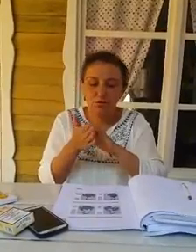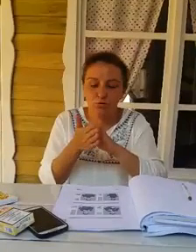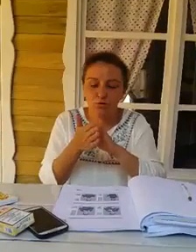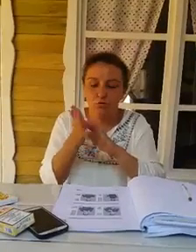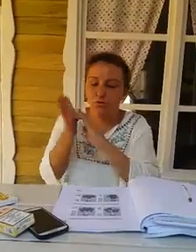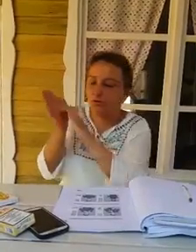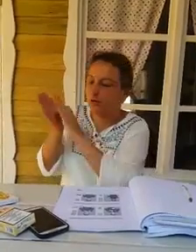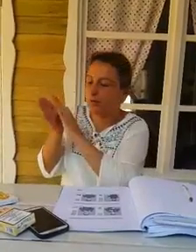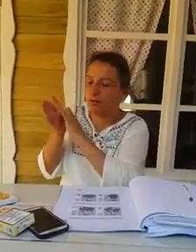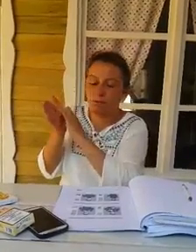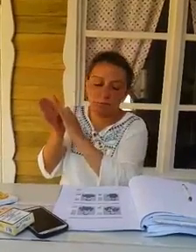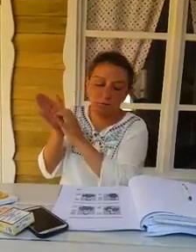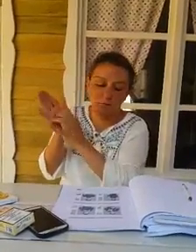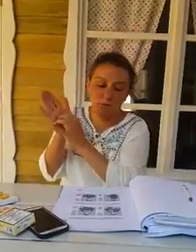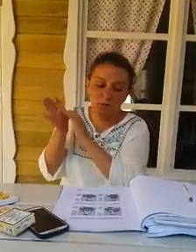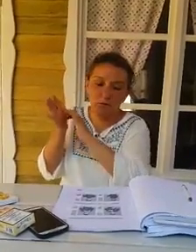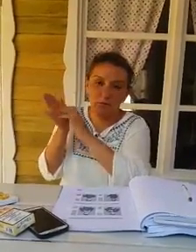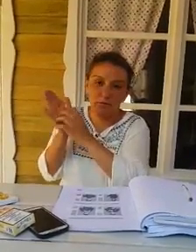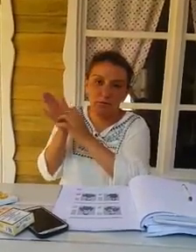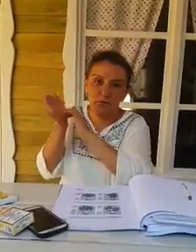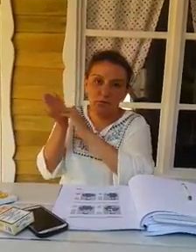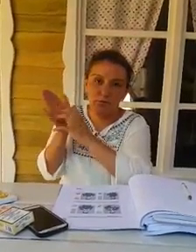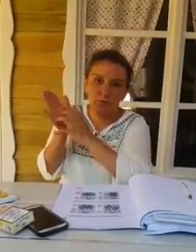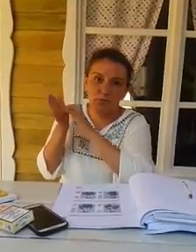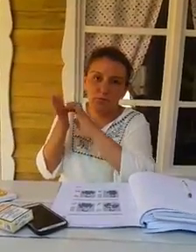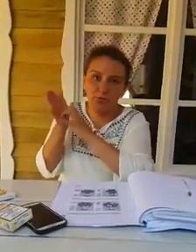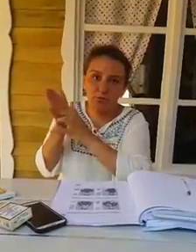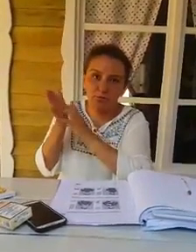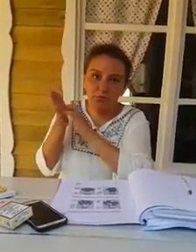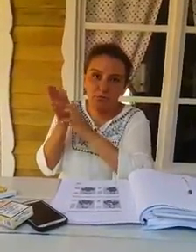Şu nasıl yapacaksam ben bunu. YouTube.